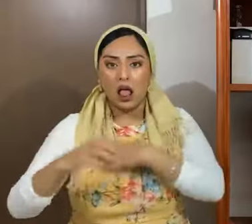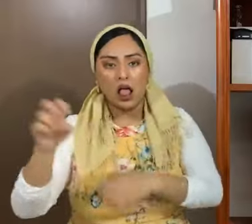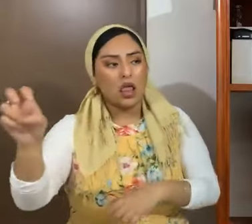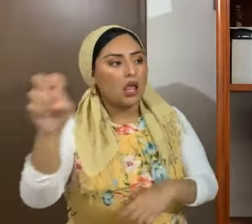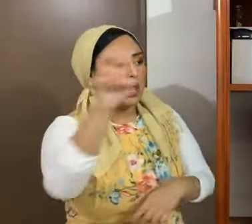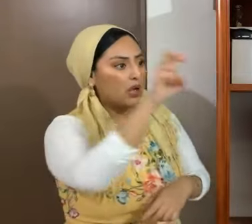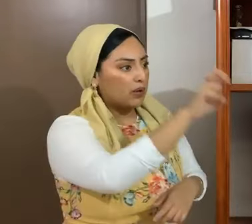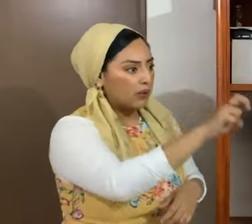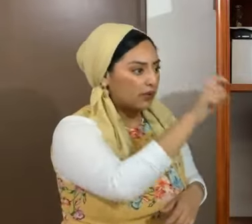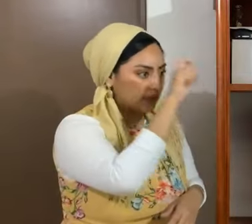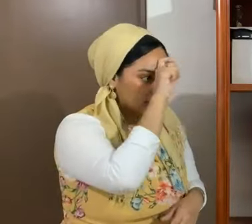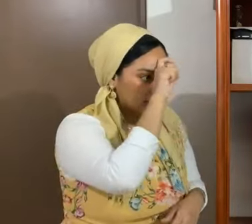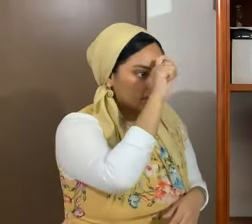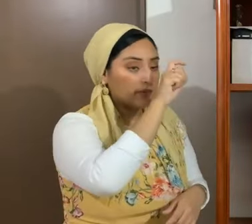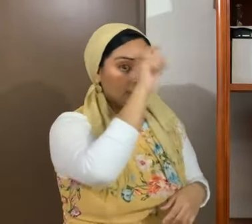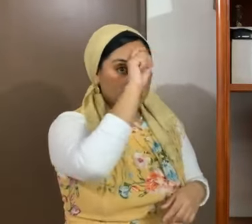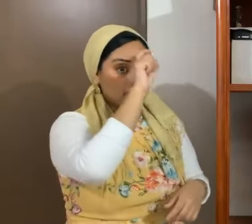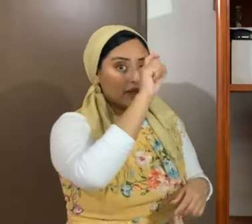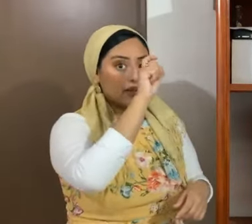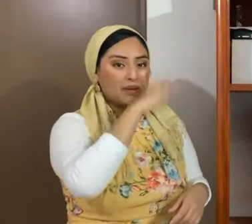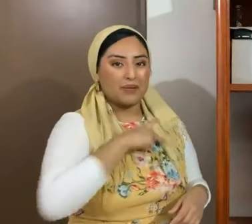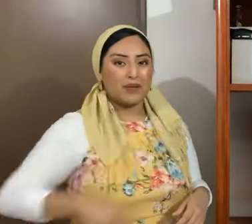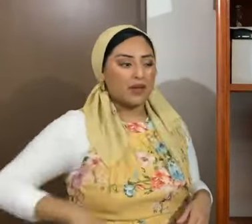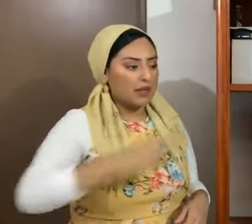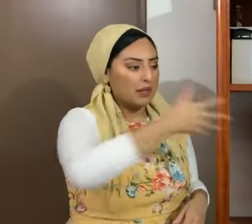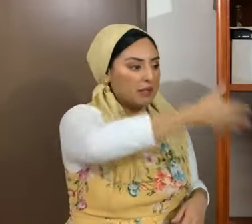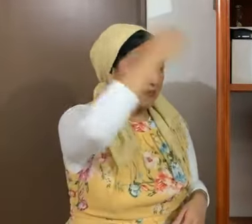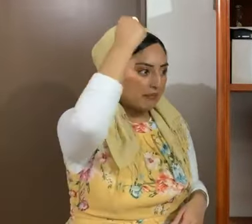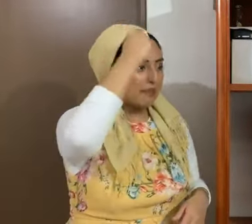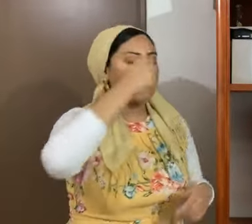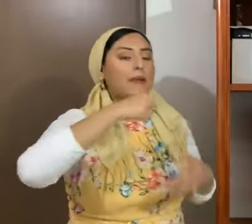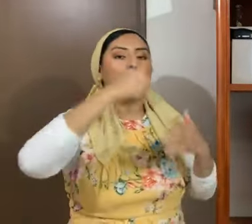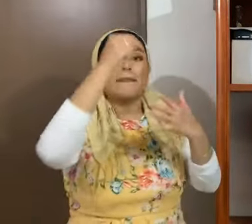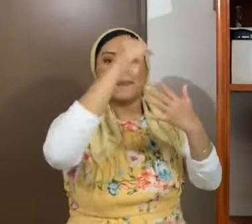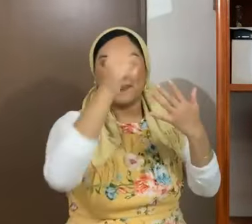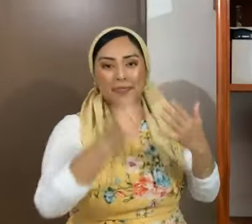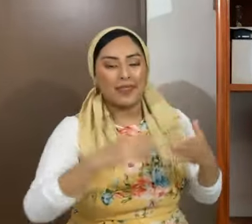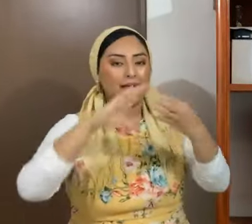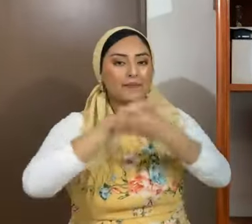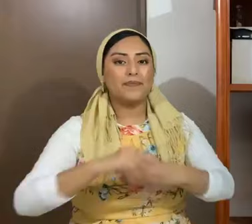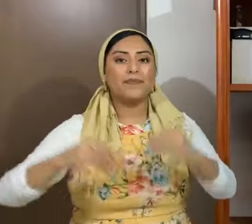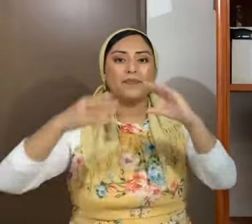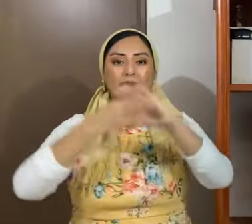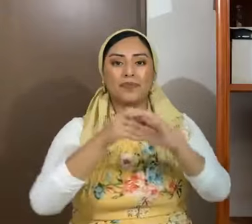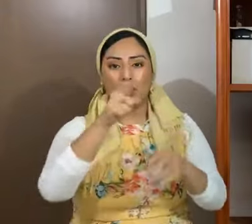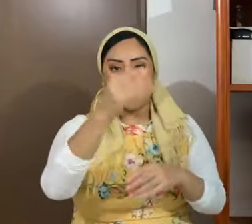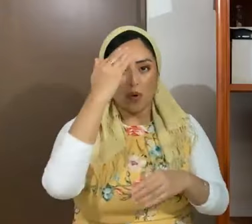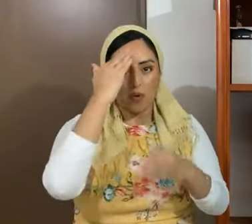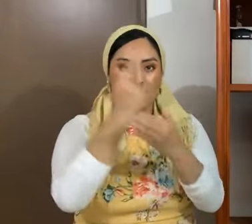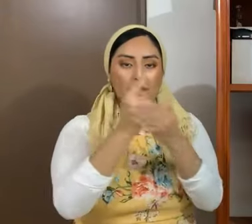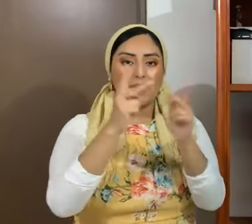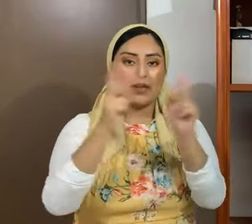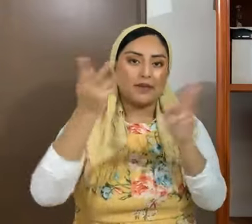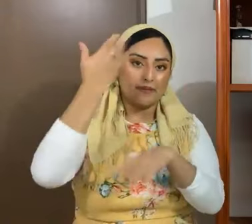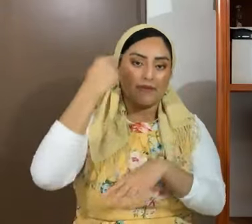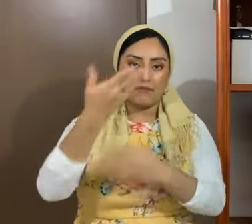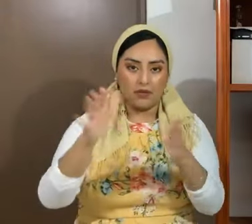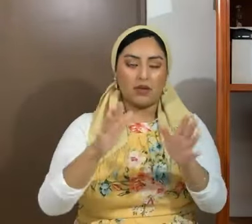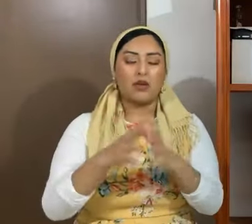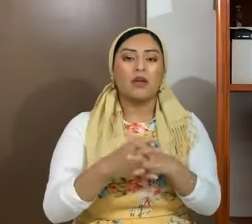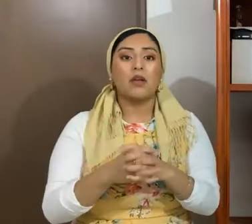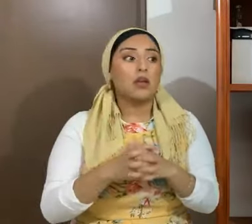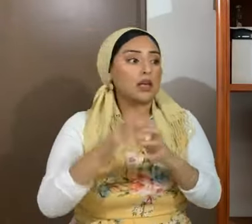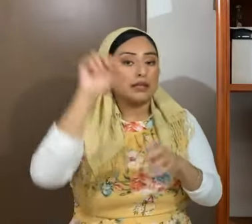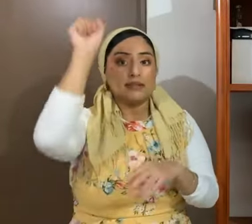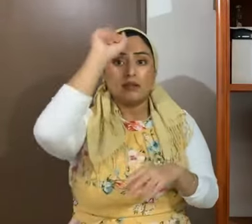a Egipto, ahí ella fue quitada del lado de Abraham, etcétera, etcétera. Toda la historia que ustedes pueden repasar o que ya inclusive se saben. Y